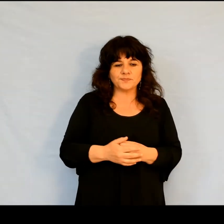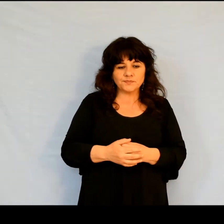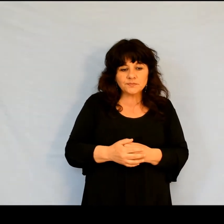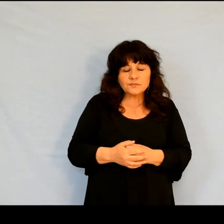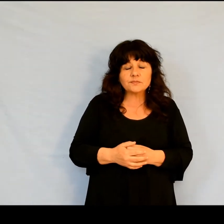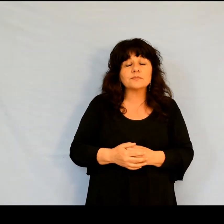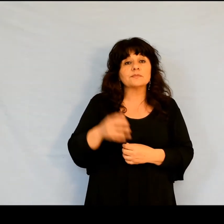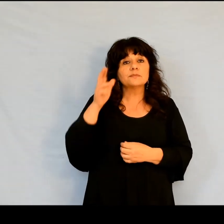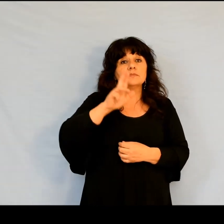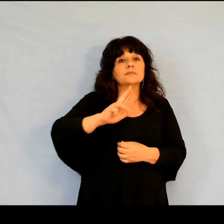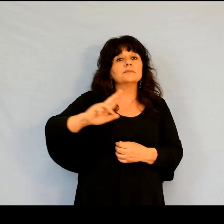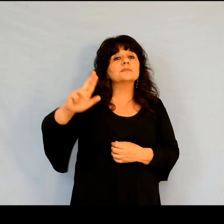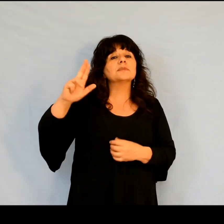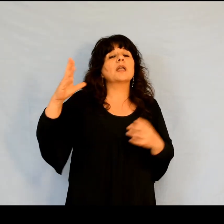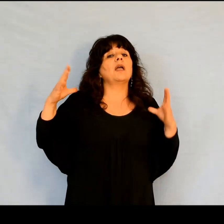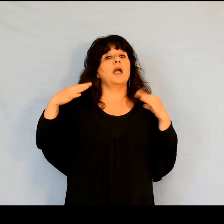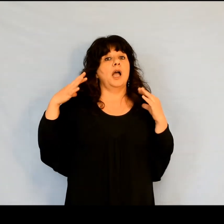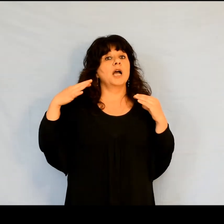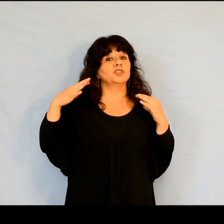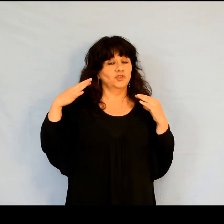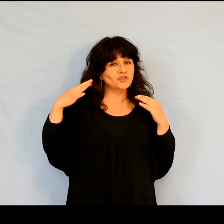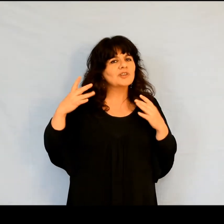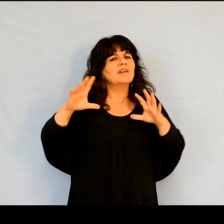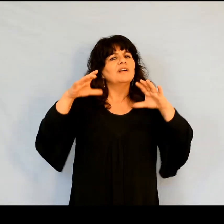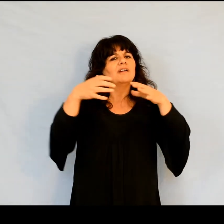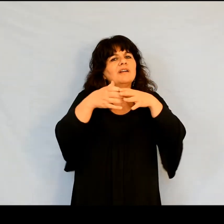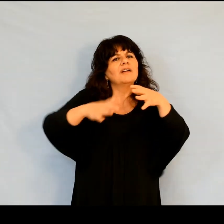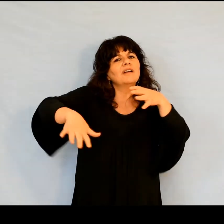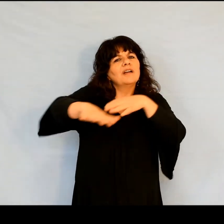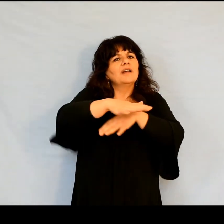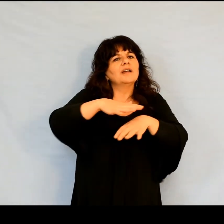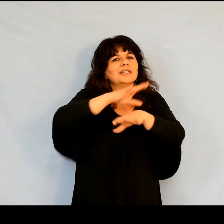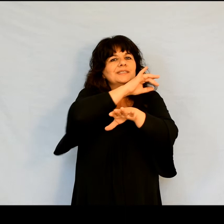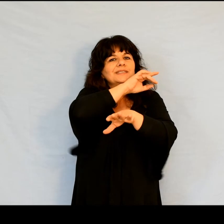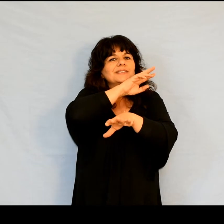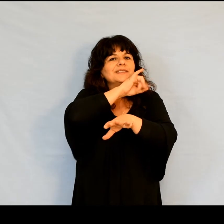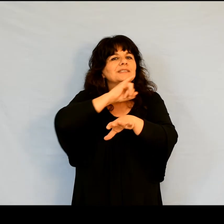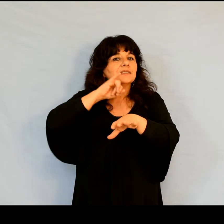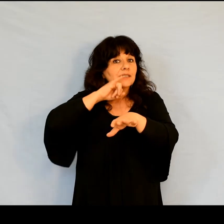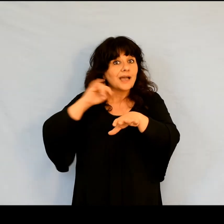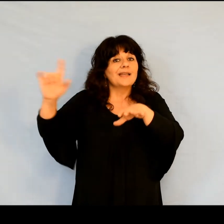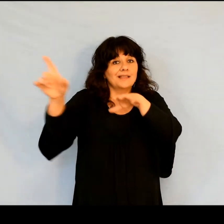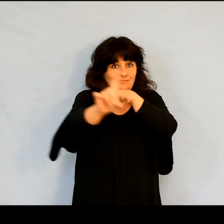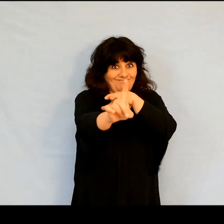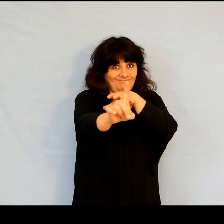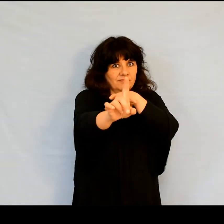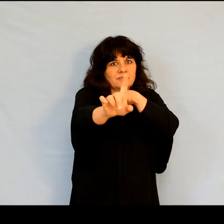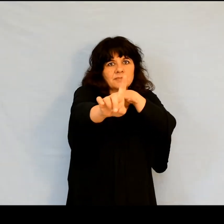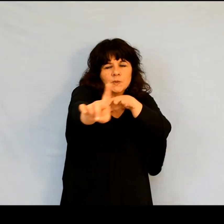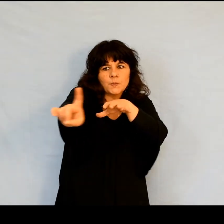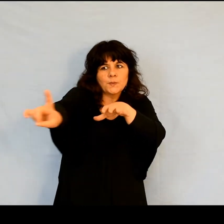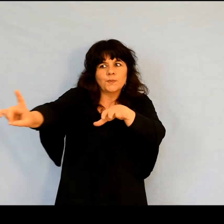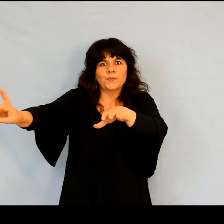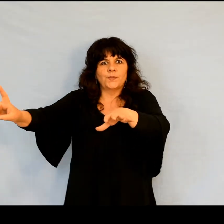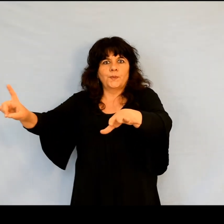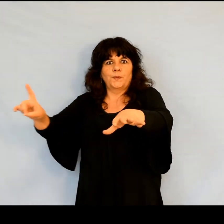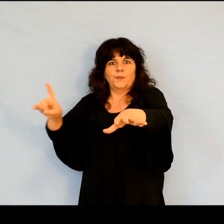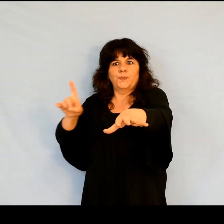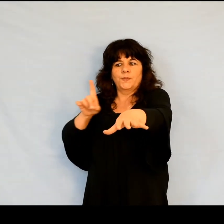L'ange du Seigneur, qui marchait en avant d'Israël, se déplaça et marcha à l'arrière. La colonne de